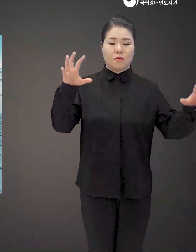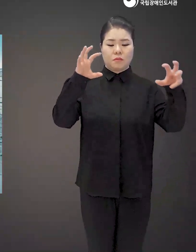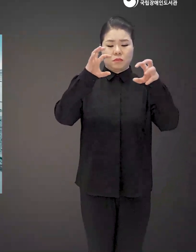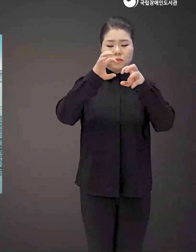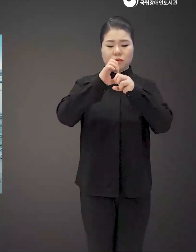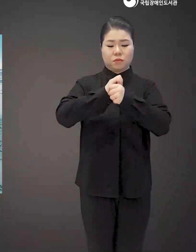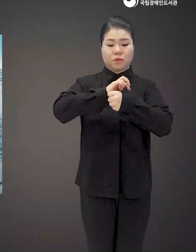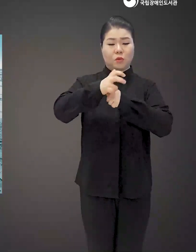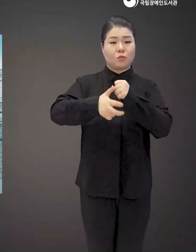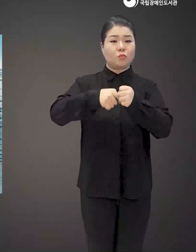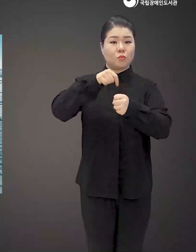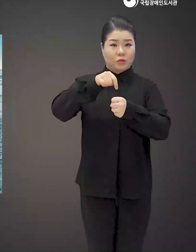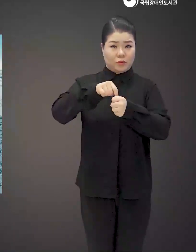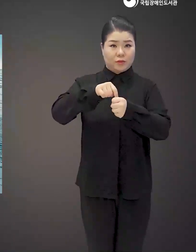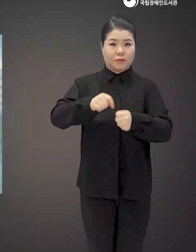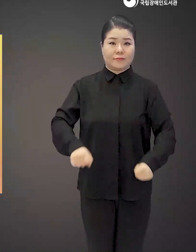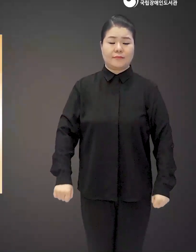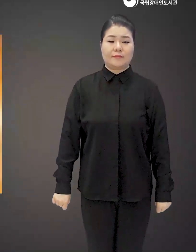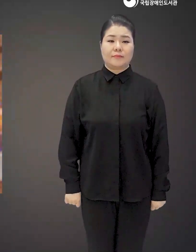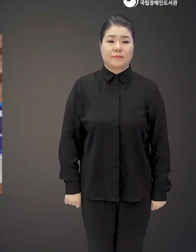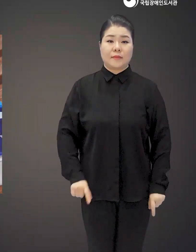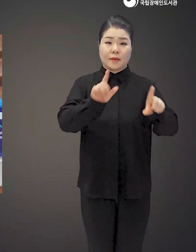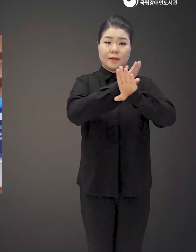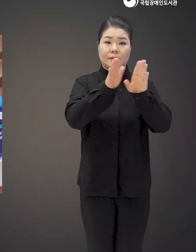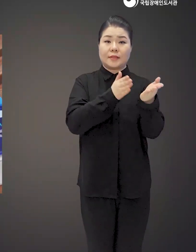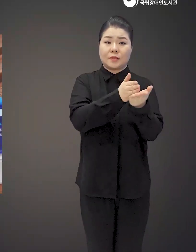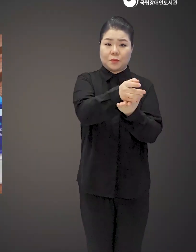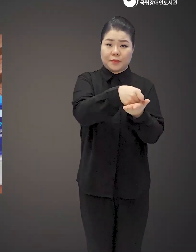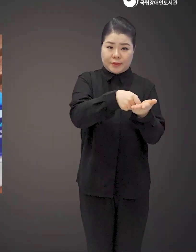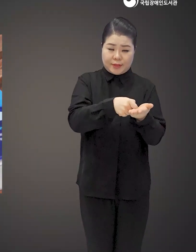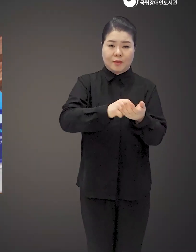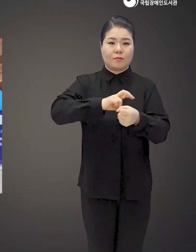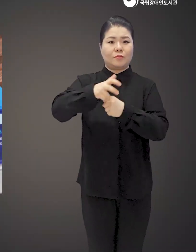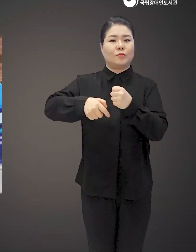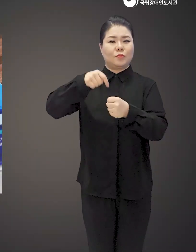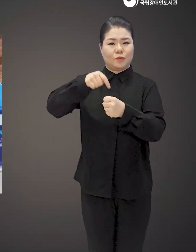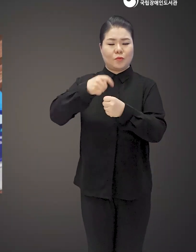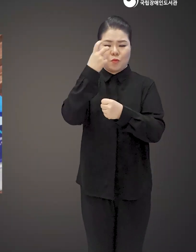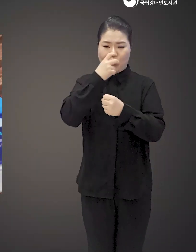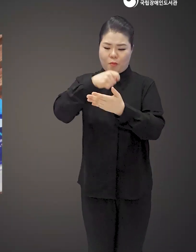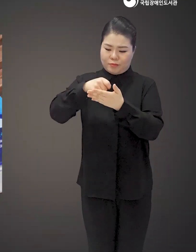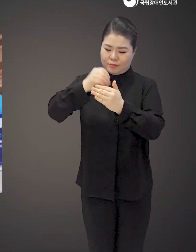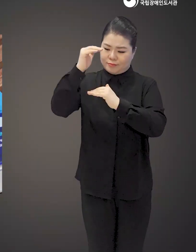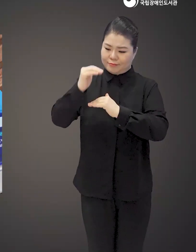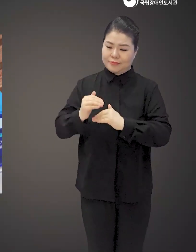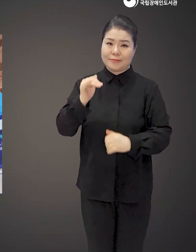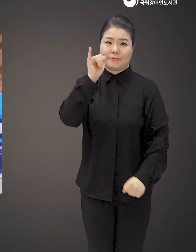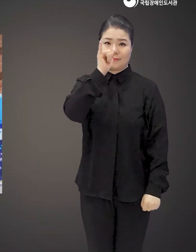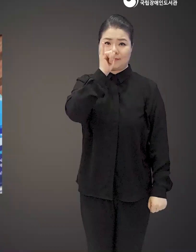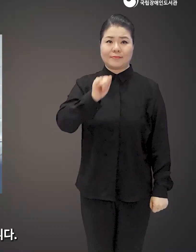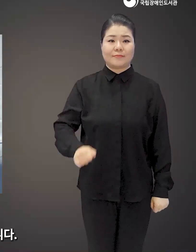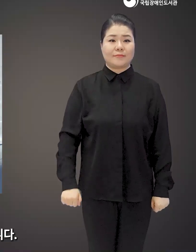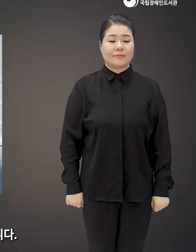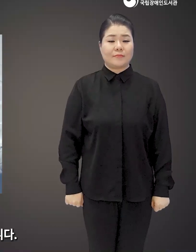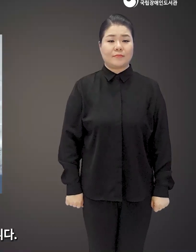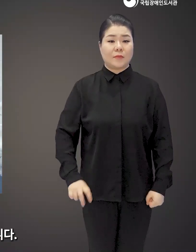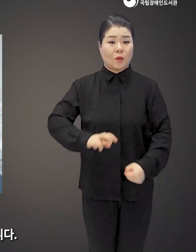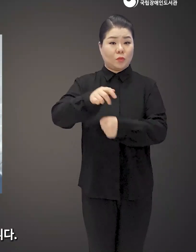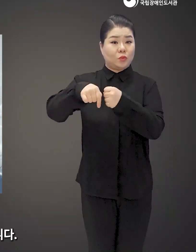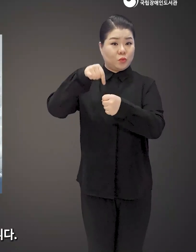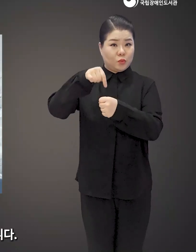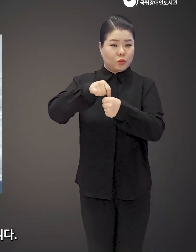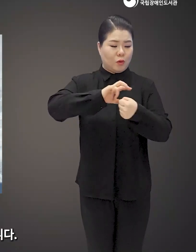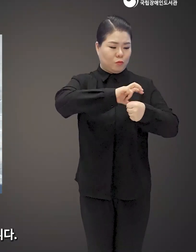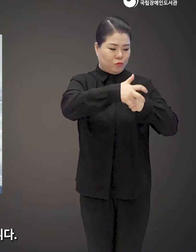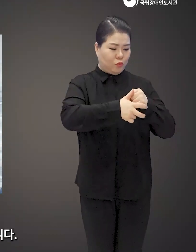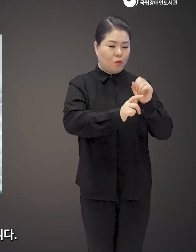여기에 사라지고 있는 북극. 기상 전문 기자의 지구 최북단 취재기가 있습니다. 북극은 지구의